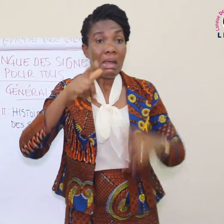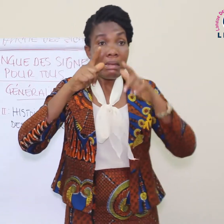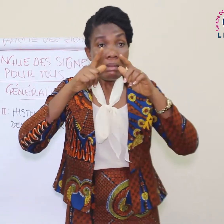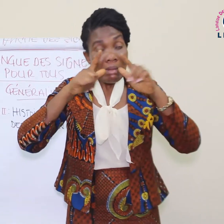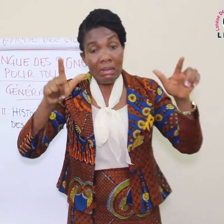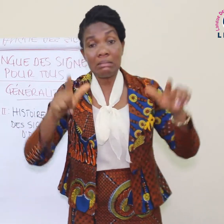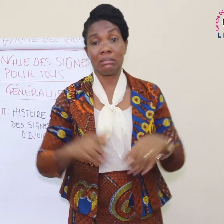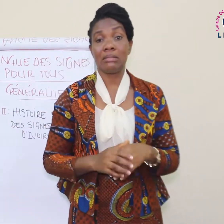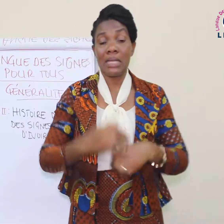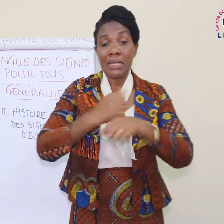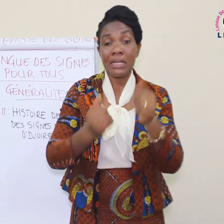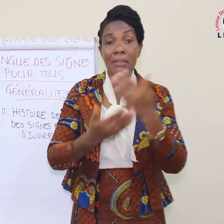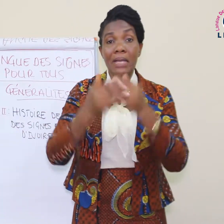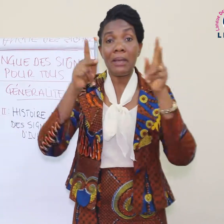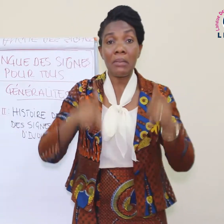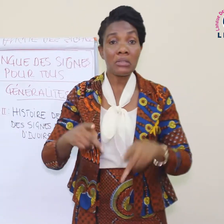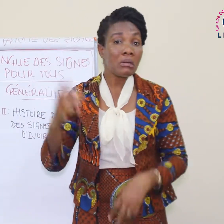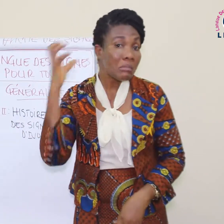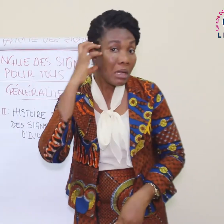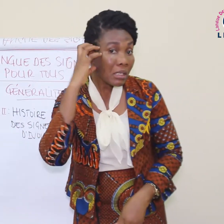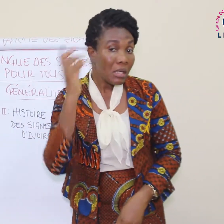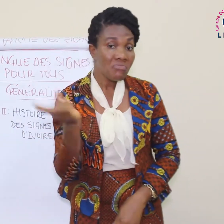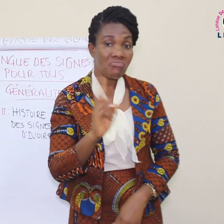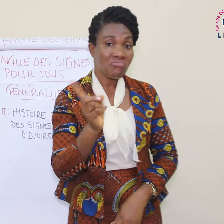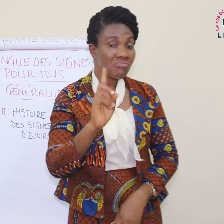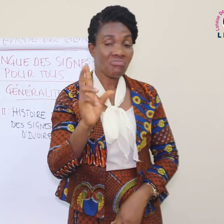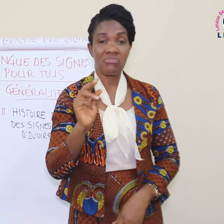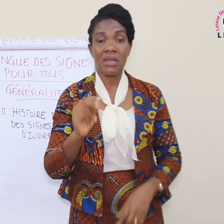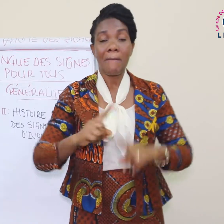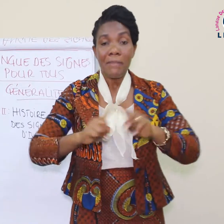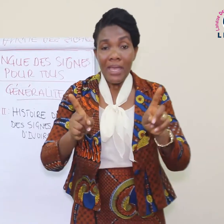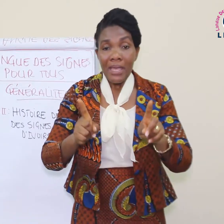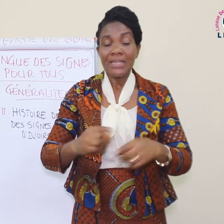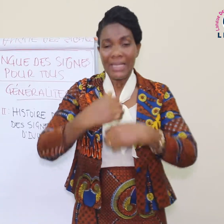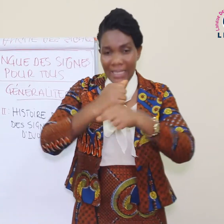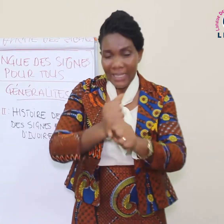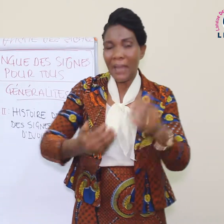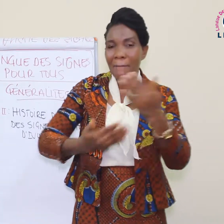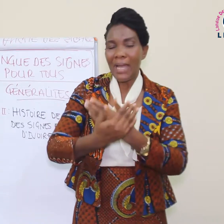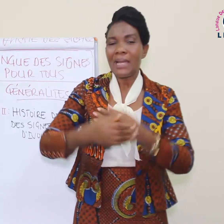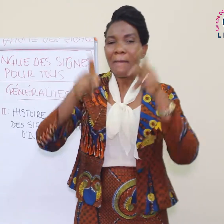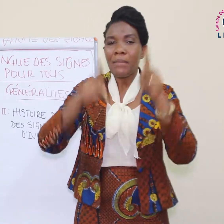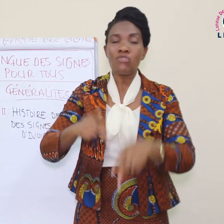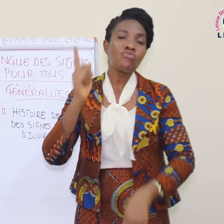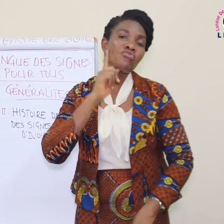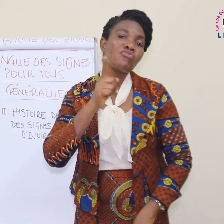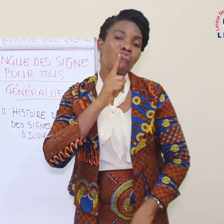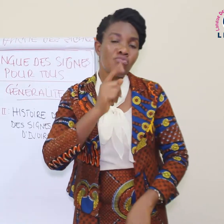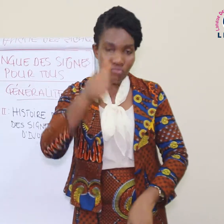n'est pas créée par les personnes entendantes, mais plutôt par les sourds eux-mêmes.